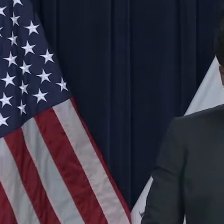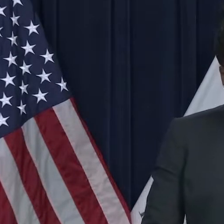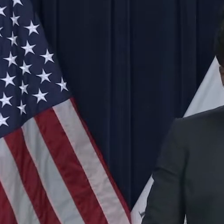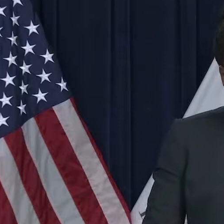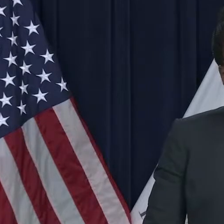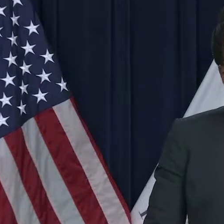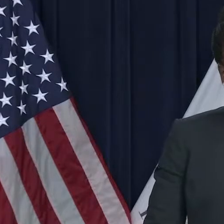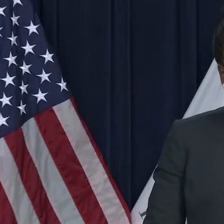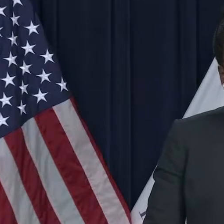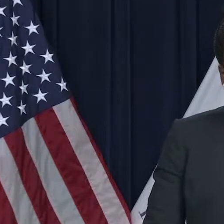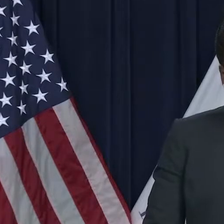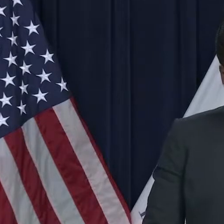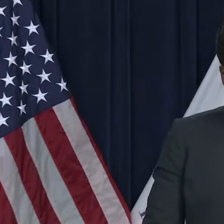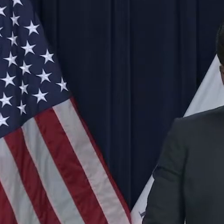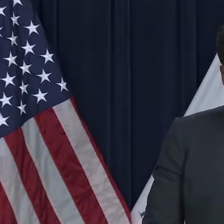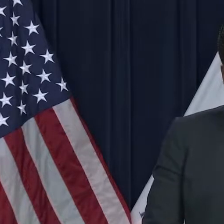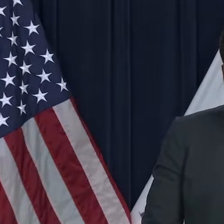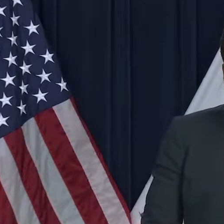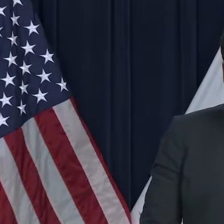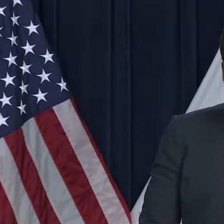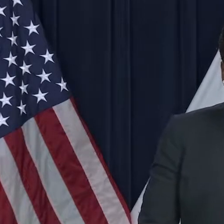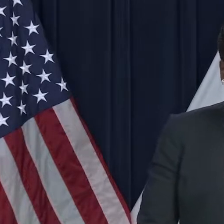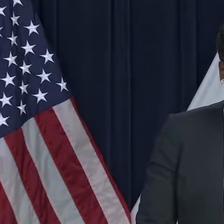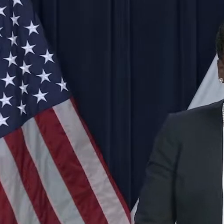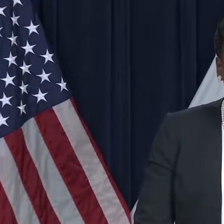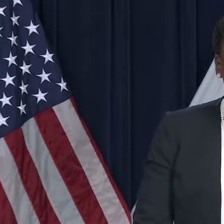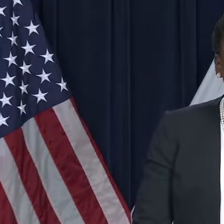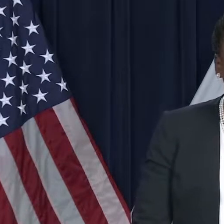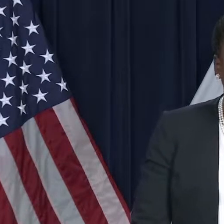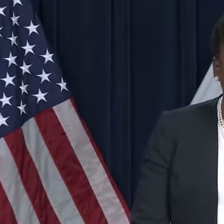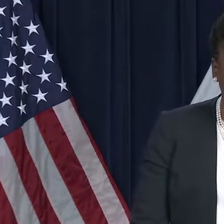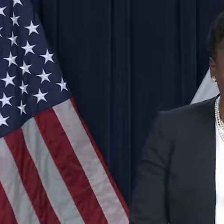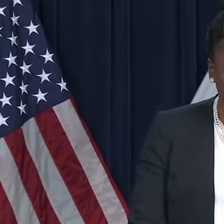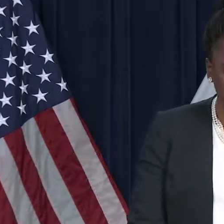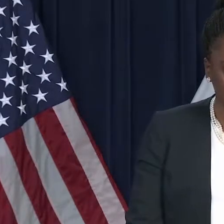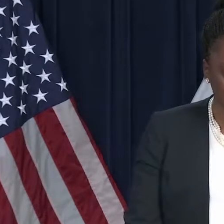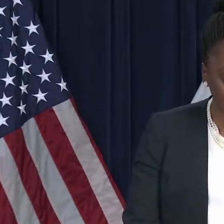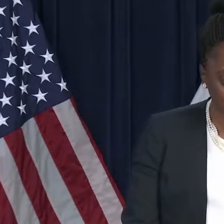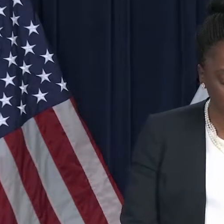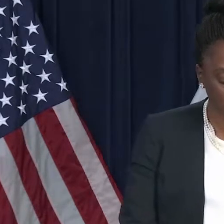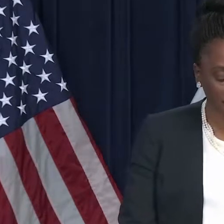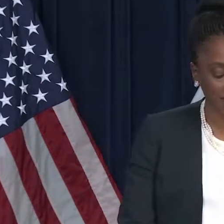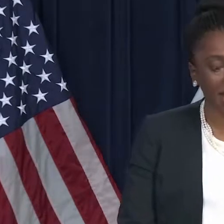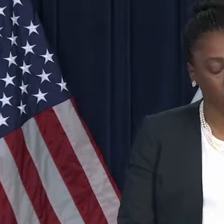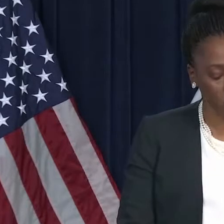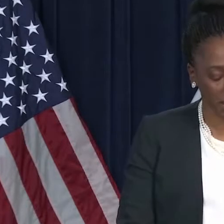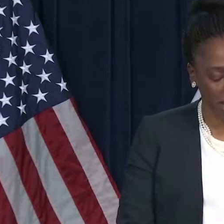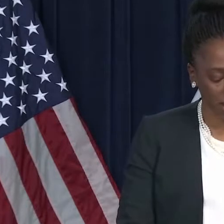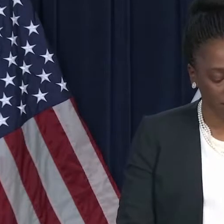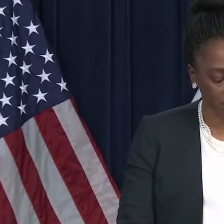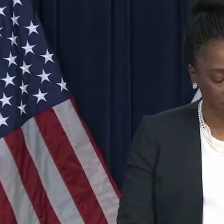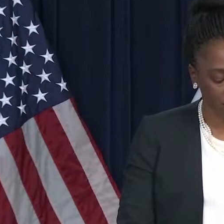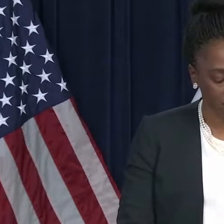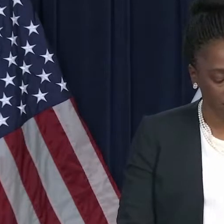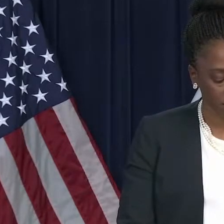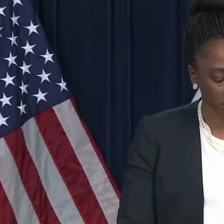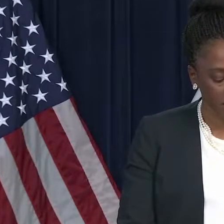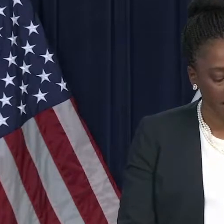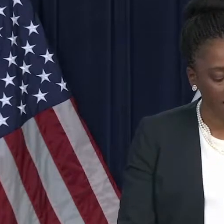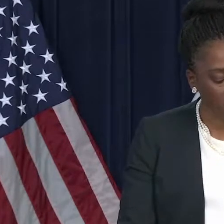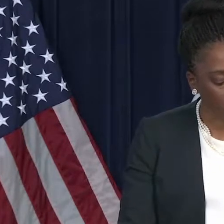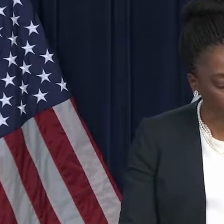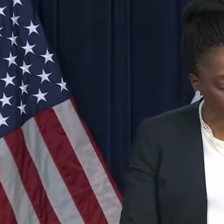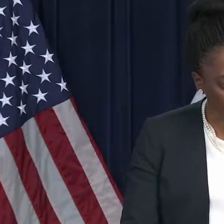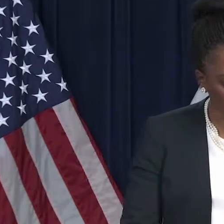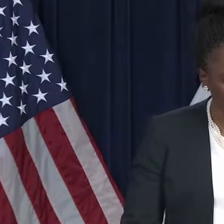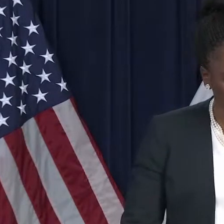de permanecer a salvo, pero no más si permitan las condiciones de la comunidad.